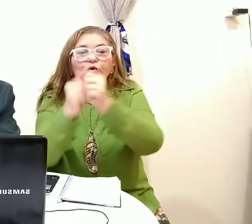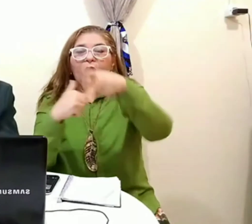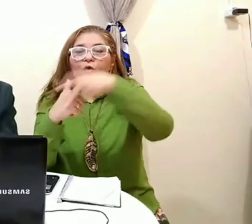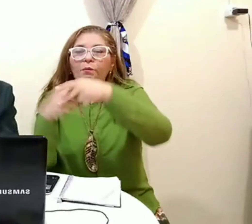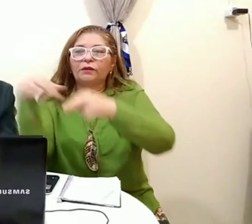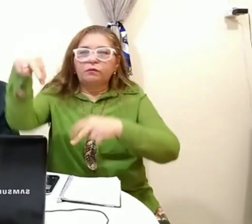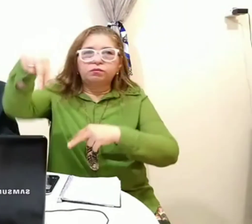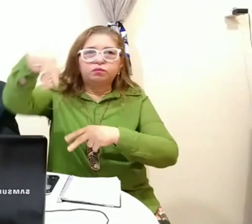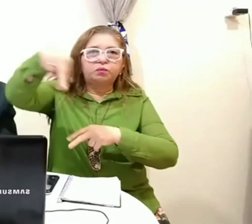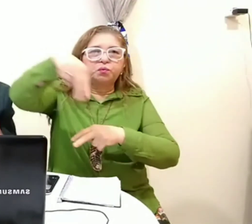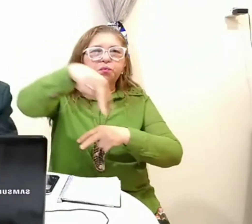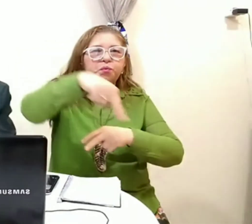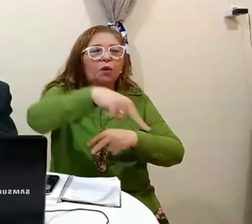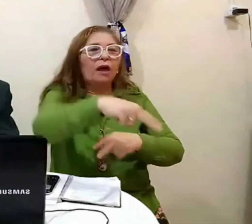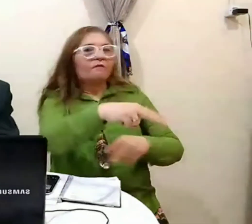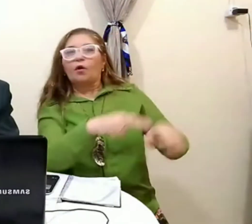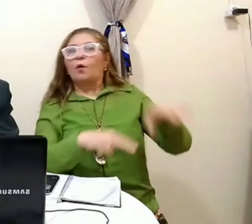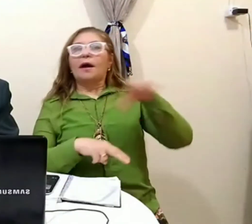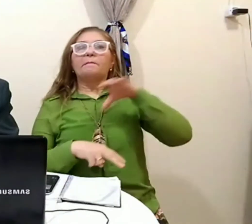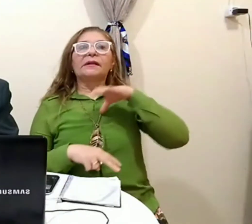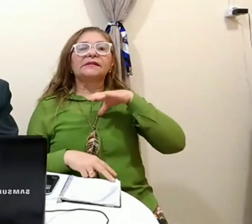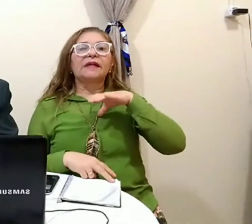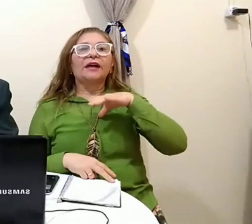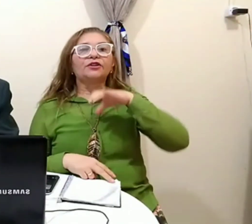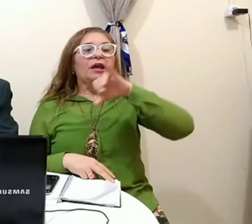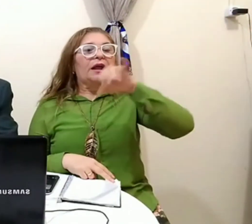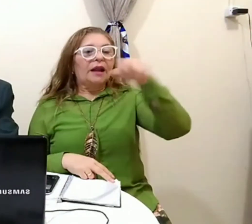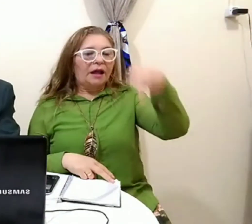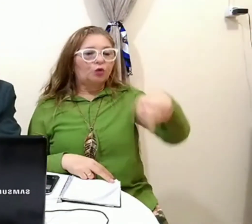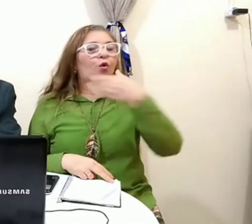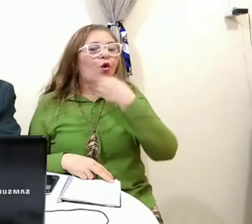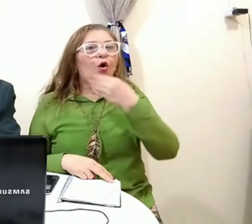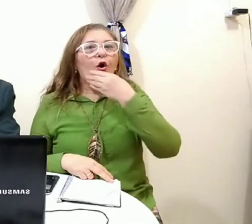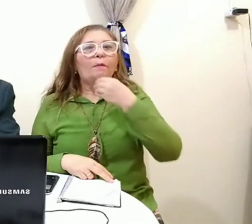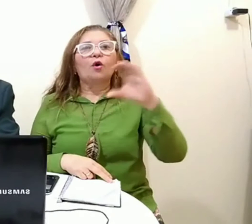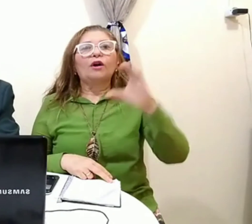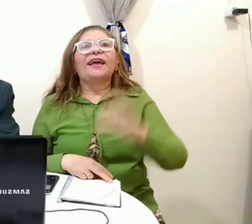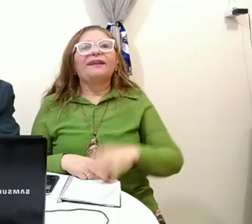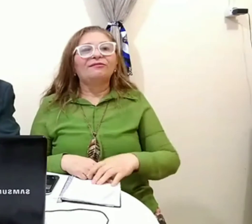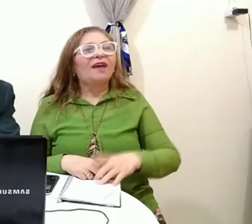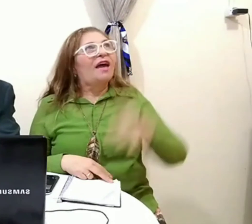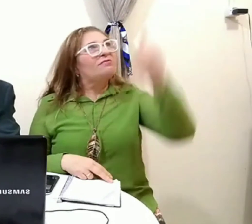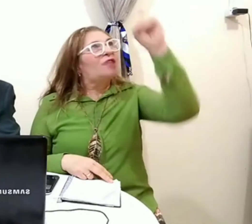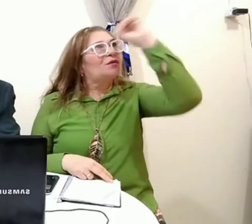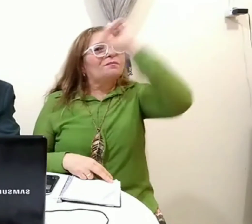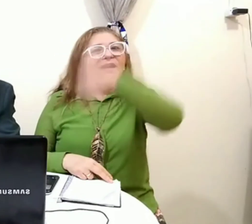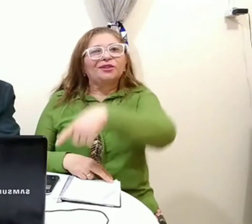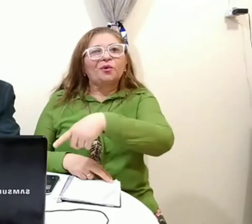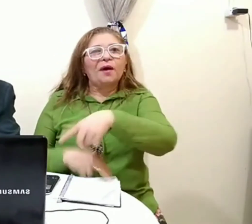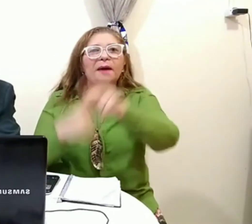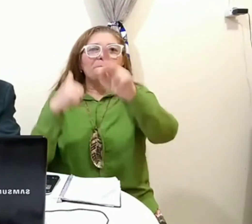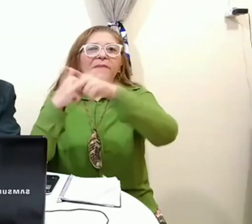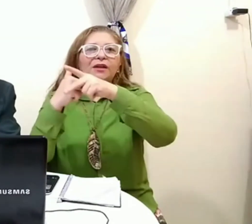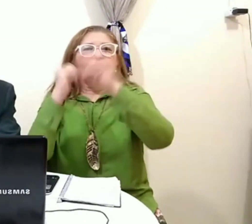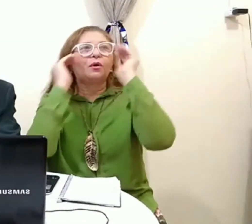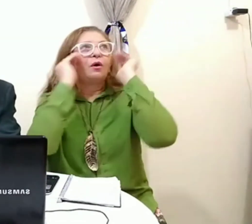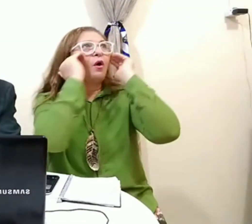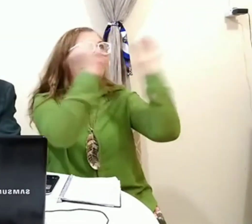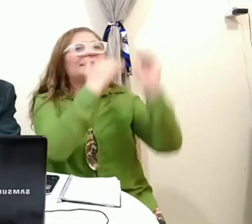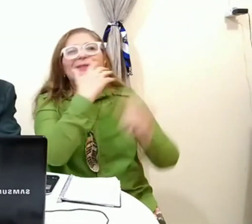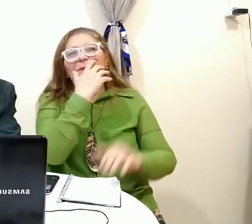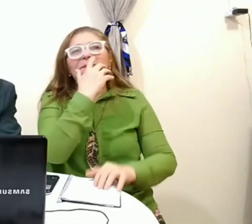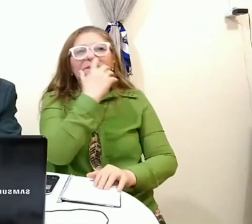em sua companhia. Pedro então atende a Deus no propósito de salvar